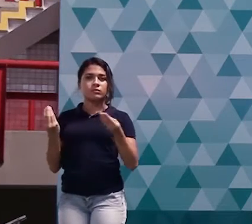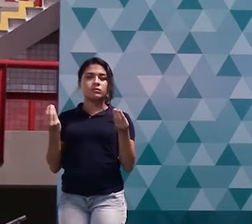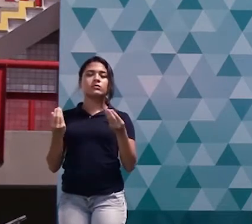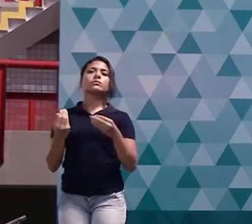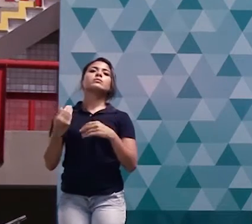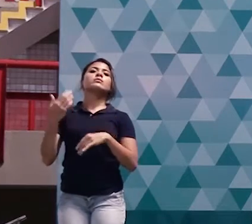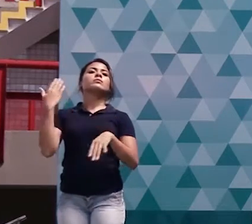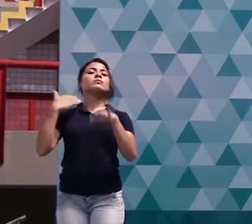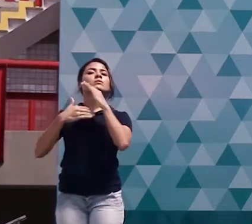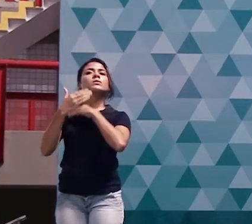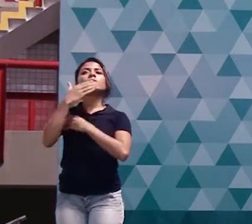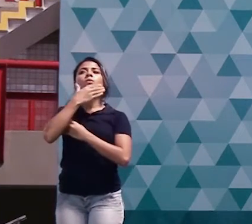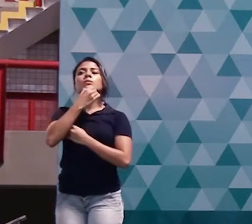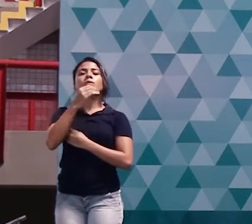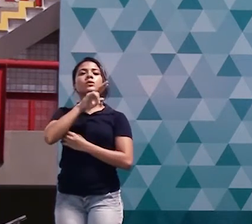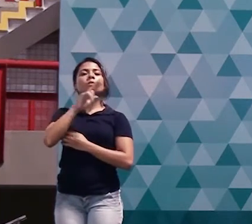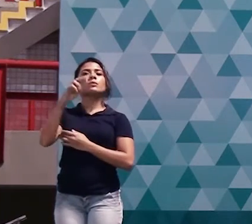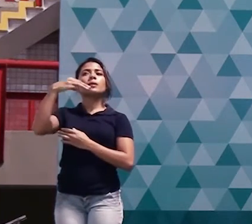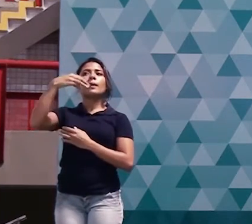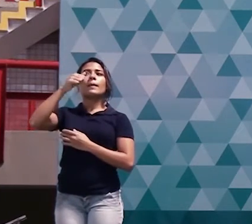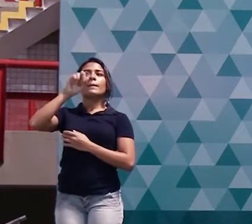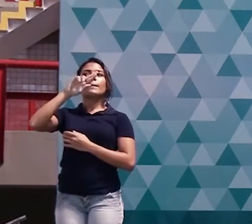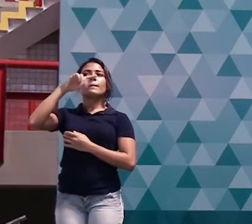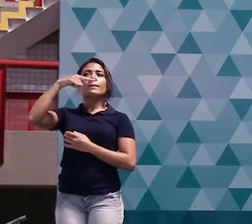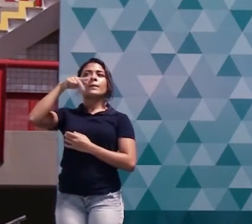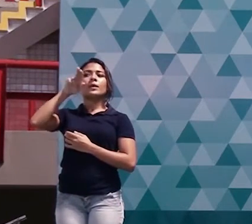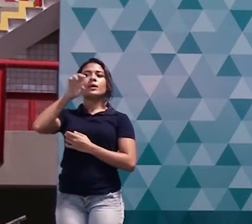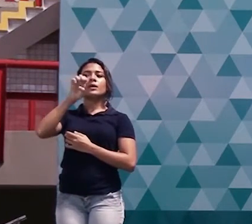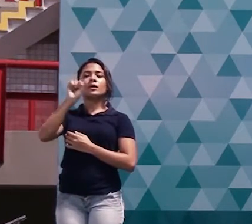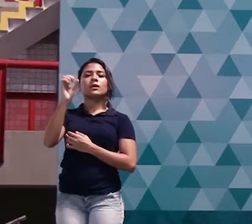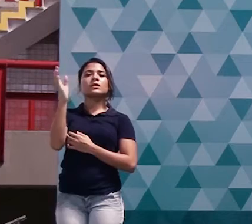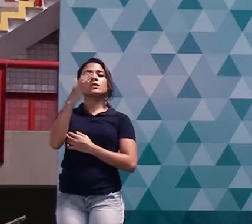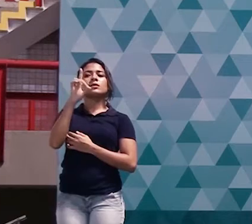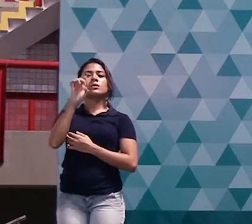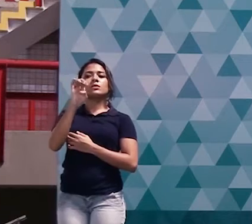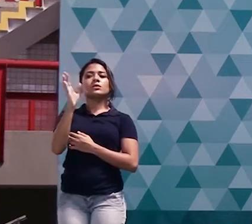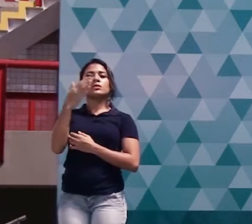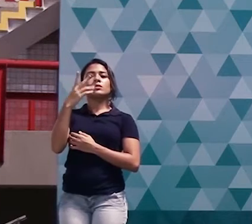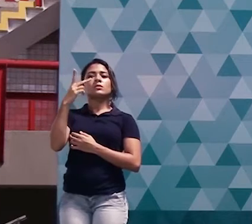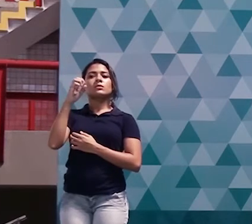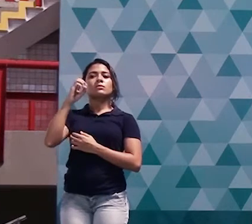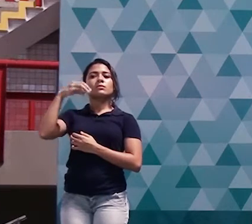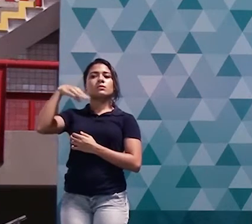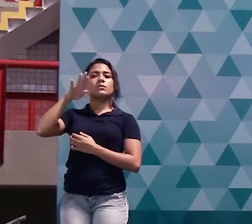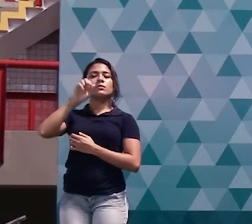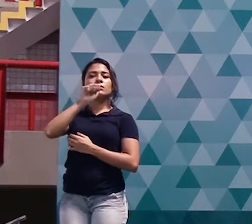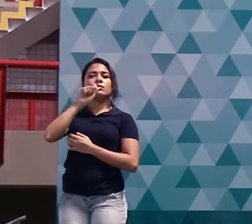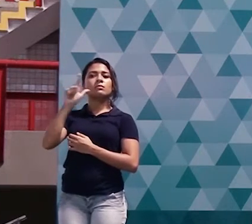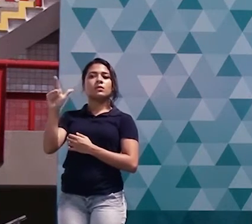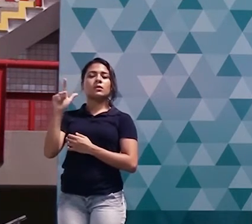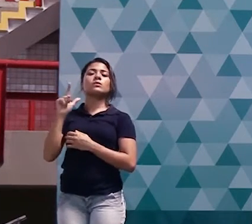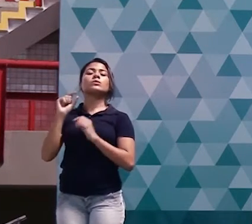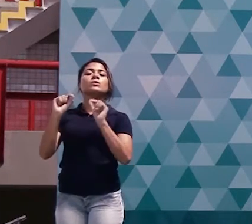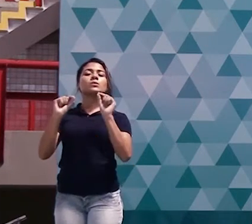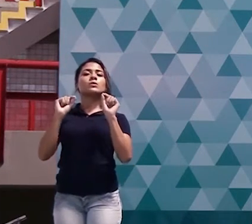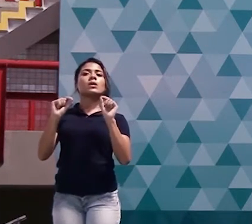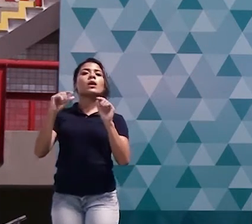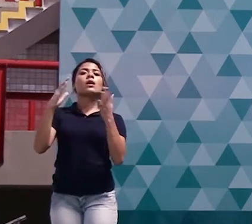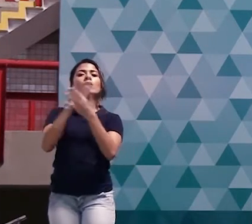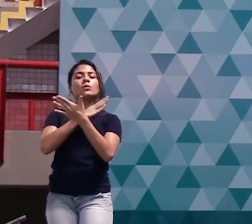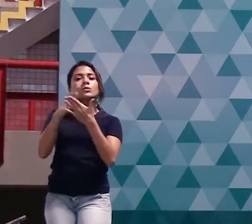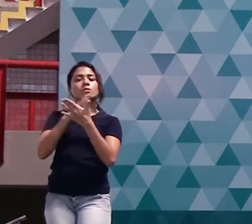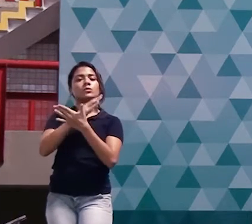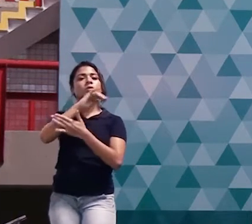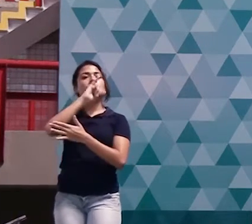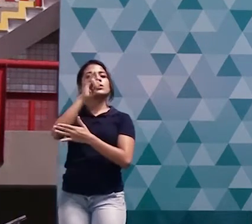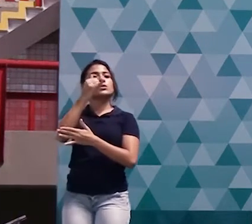o Marquês de Pombal, ele vai tentar integrar o índio à colonização brasileira. Não é à toa que nessa época os jesuítas foram expulsos